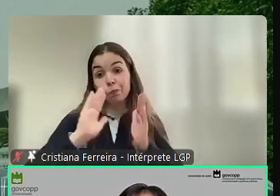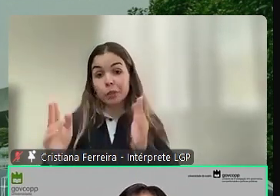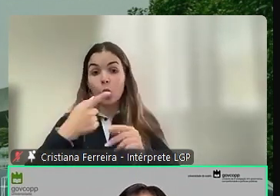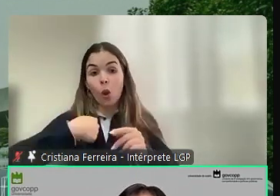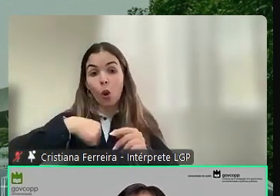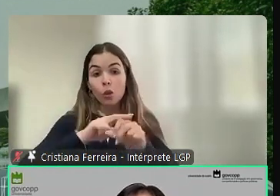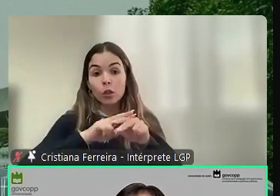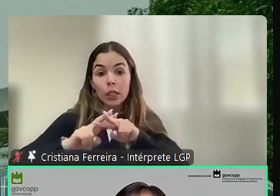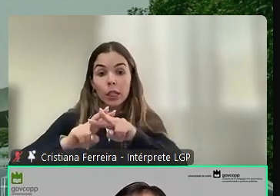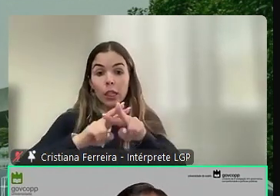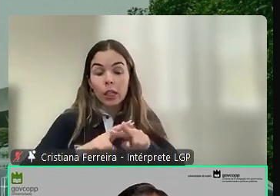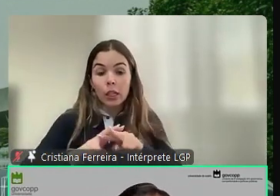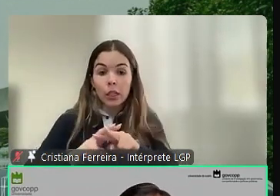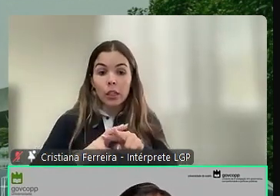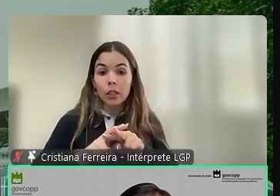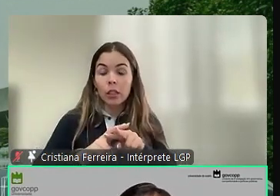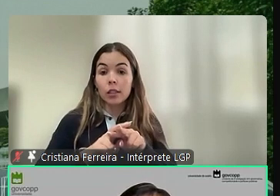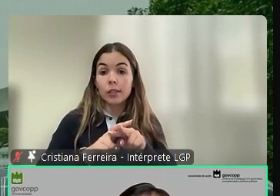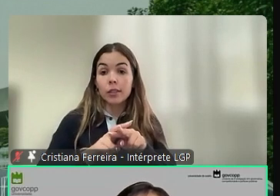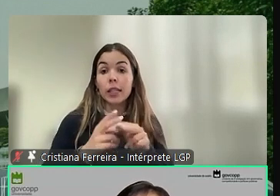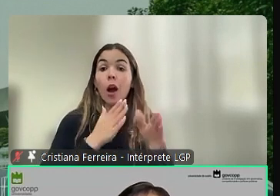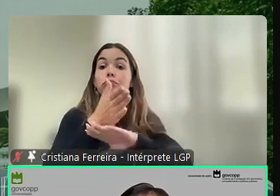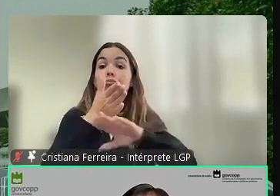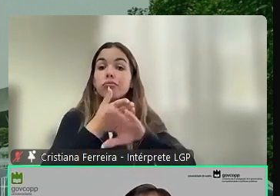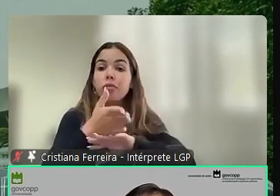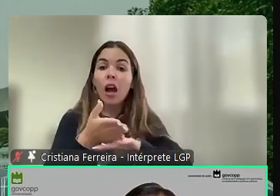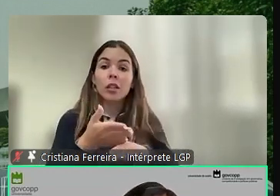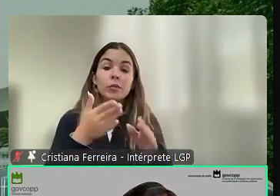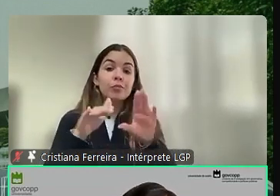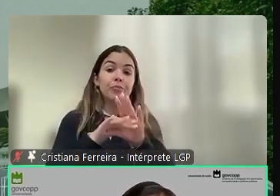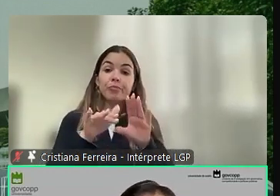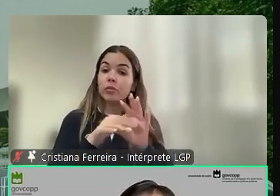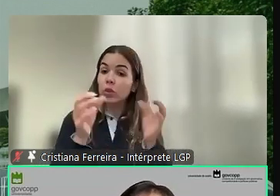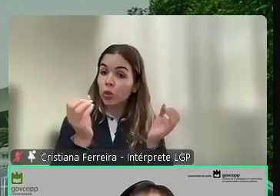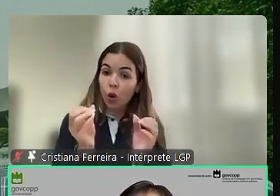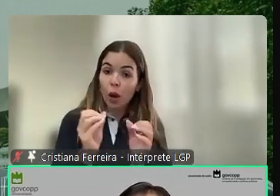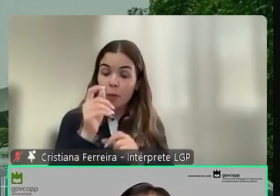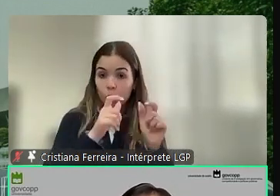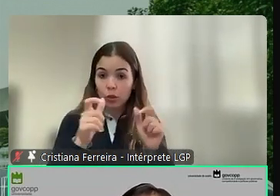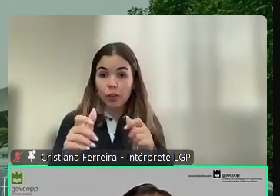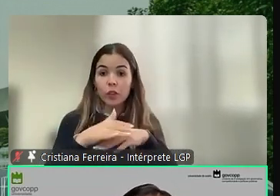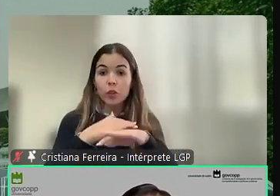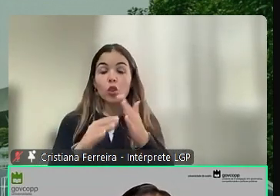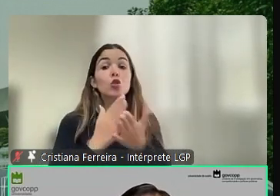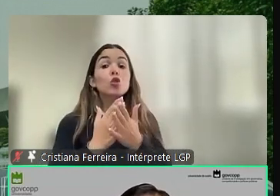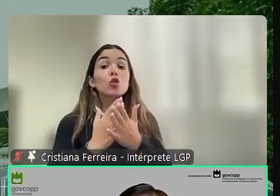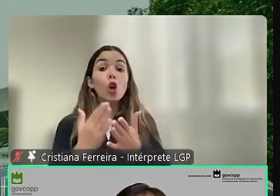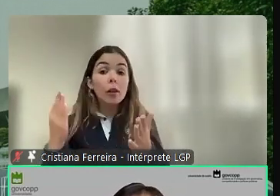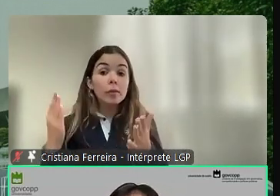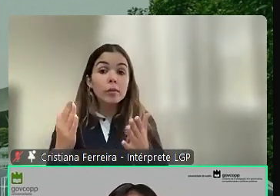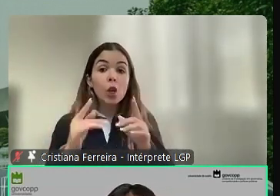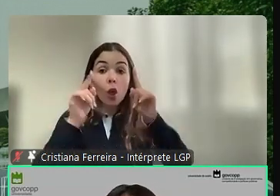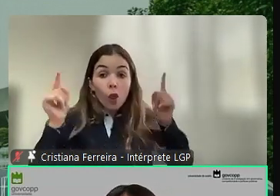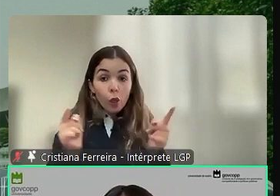analisámos não tínhamos acesso à participação tal como ela foi feita pelo cidadão, tínhamos apenas acesso a um pequeno